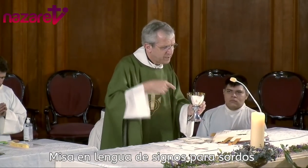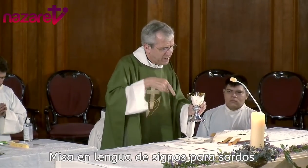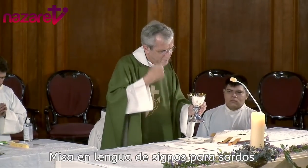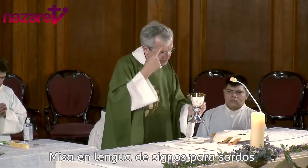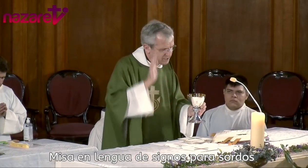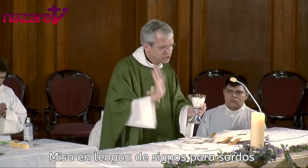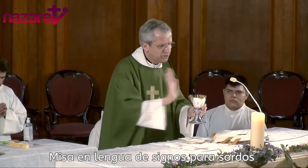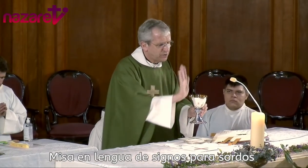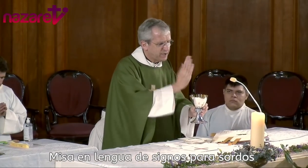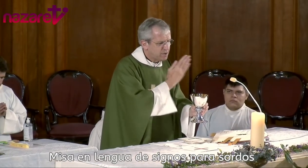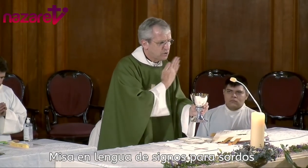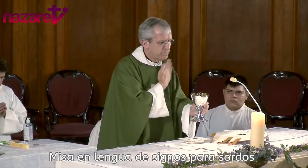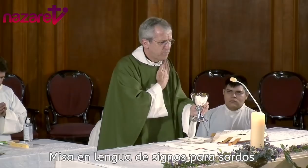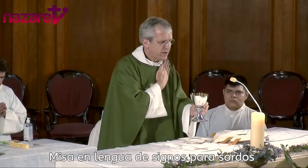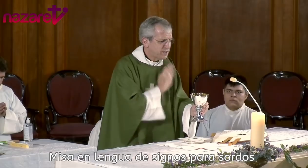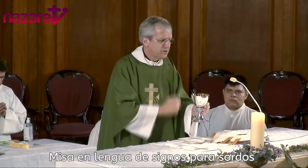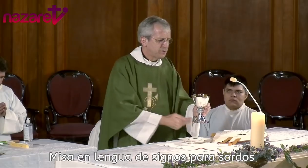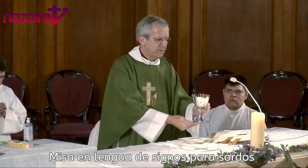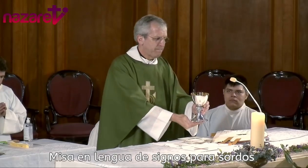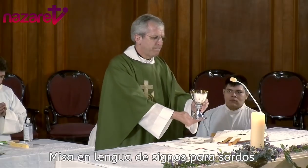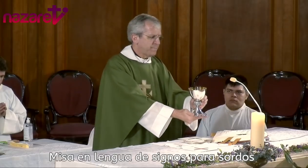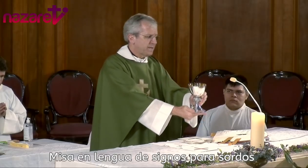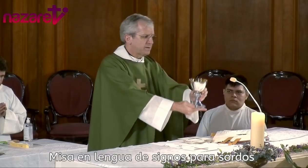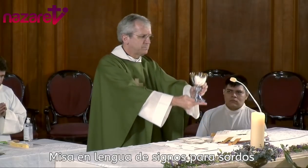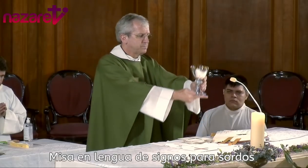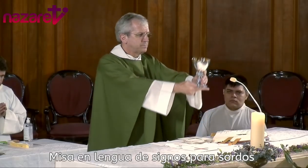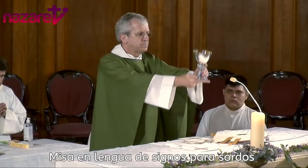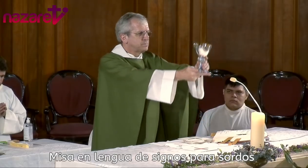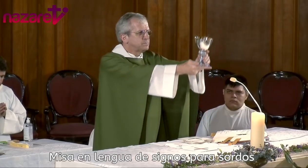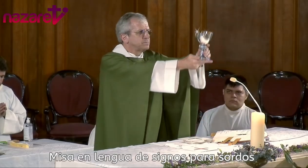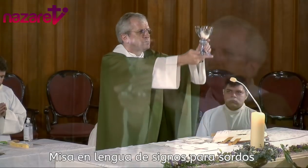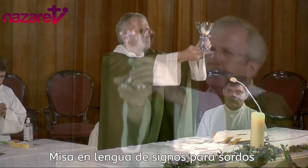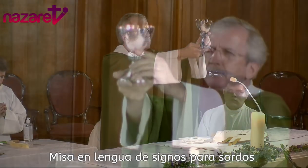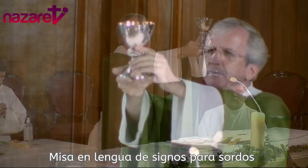Haced esto en conmemoración mía.